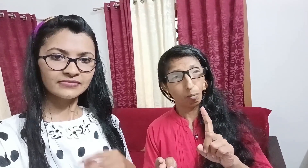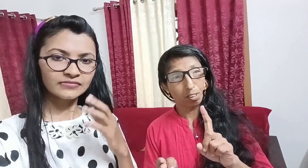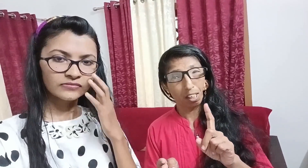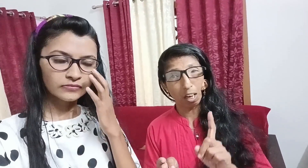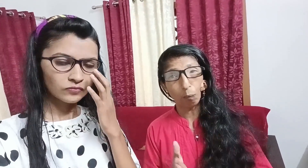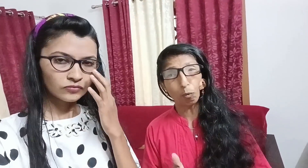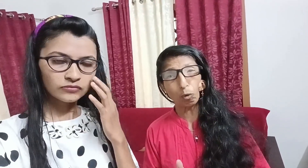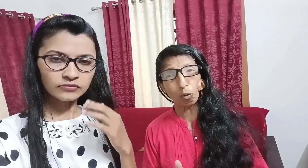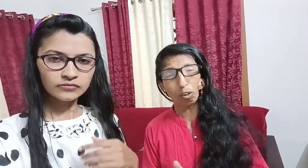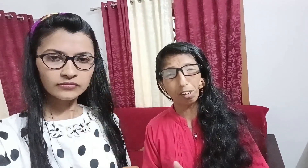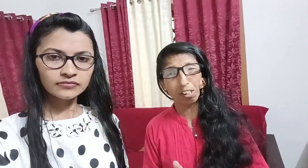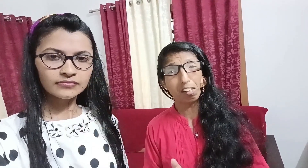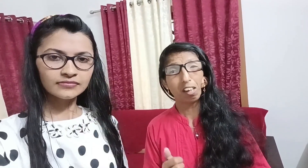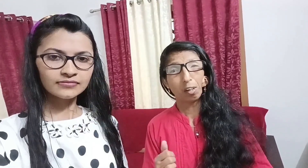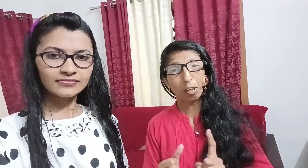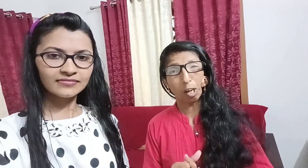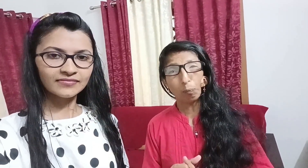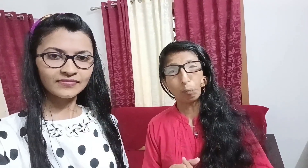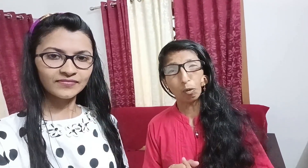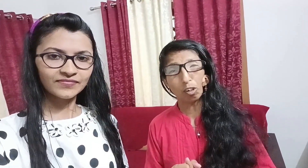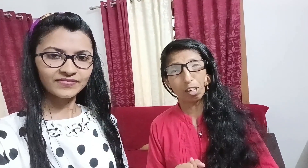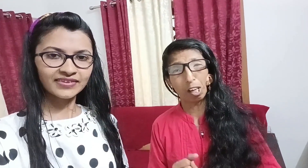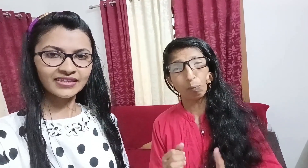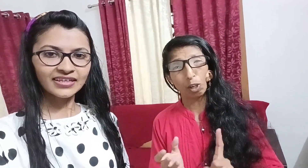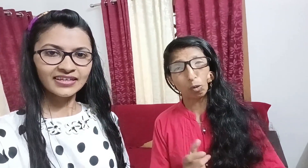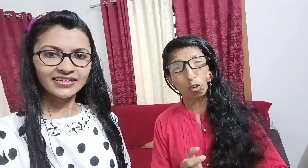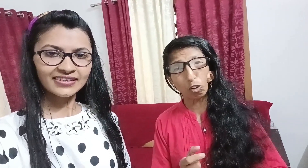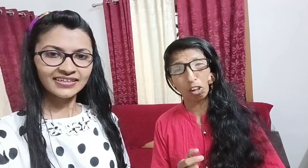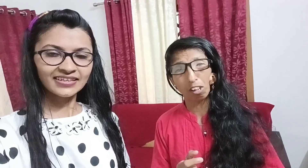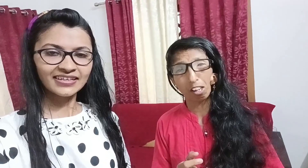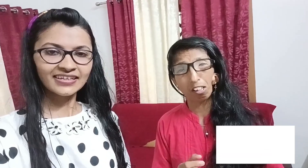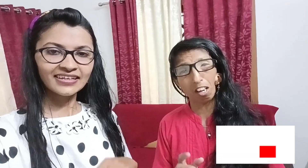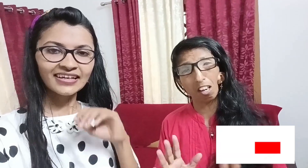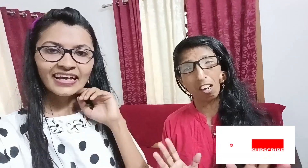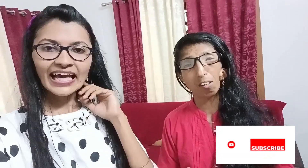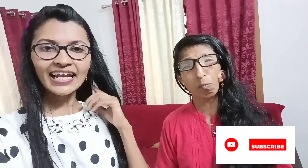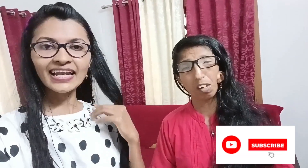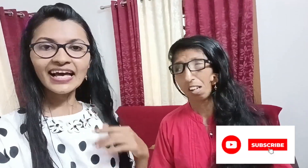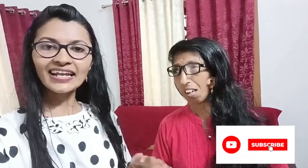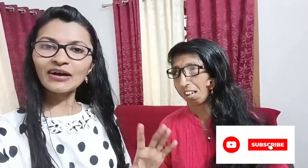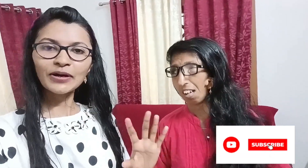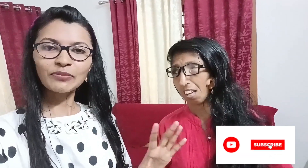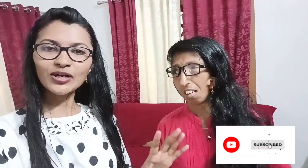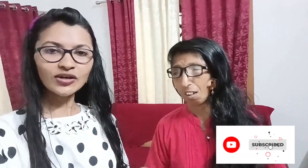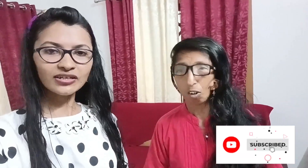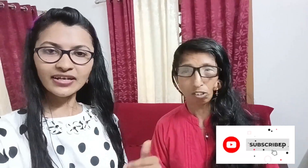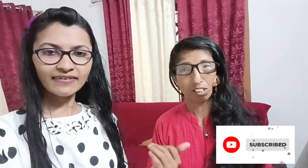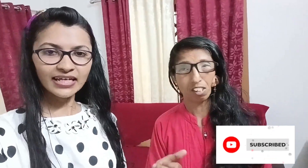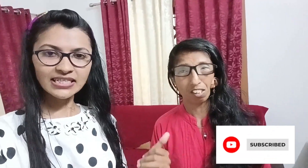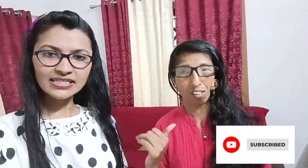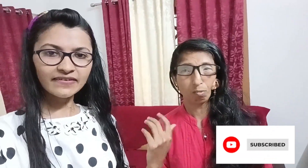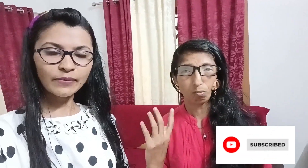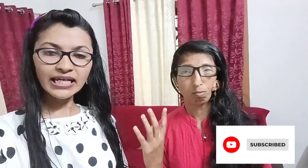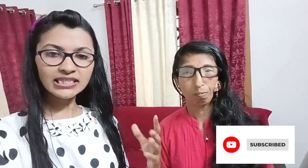പിന്നെ കമ്പ്യൂട്ടർ ഉണ്ട്, ടൈപ്പ് ഉണ്ട്, മെഴുകുതിരി ഉണ്ട്, എല്ലാ പരിപാടിയും ഉണ്ട് കേട്ടോ. അവിടെ ചേച്ചി അവിടെ ബൈൻഡിങ്